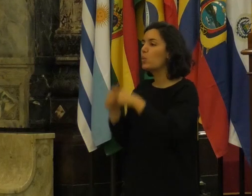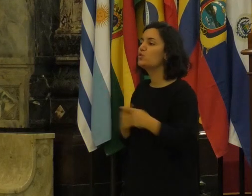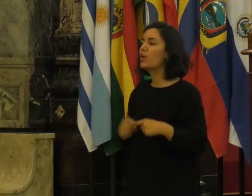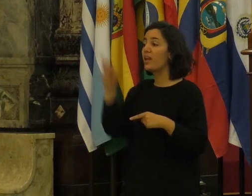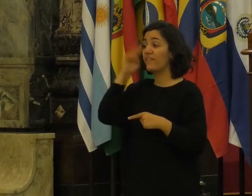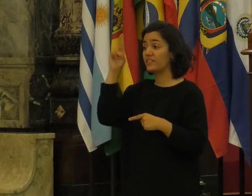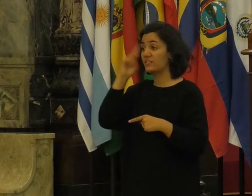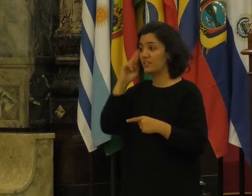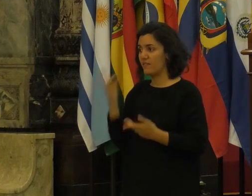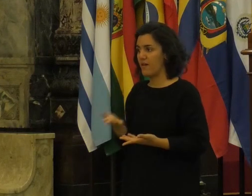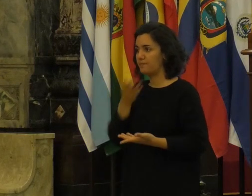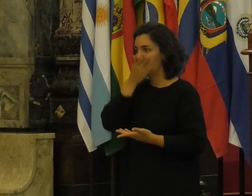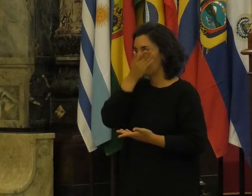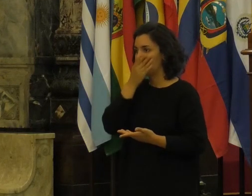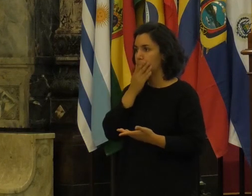sin sesgos,